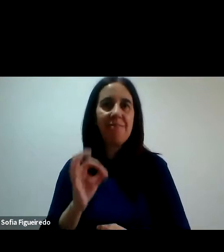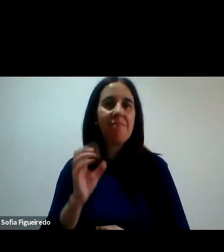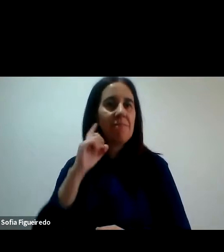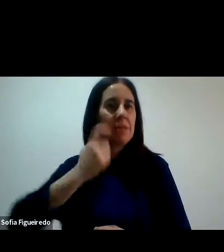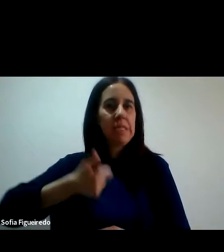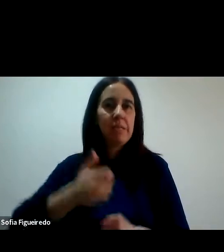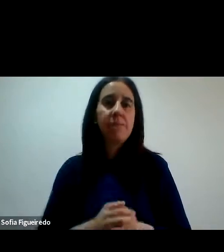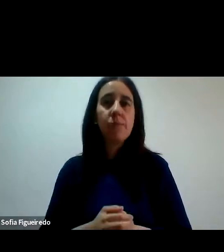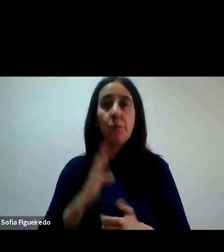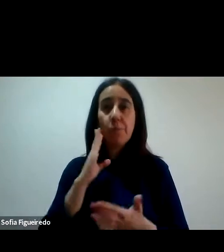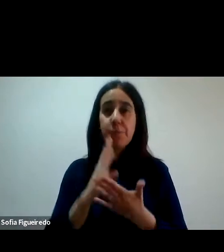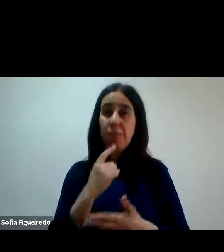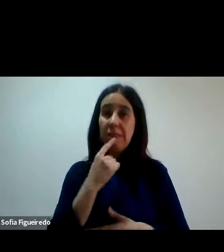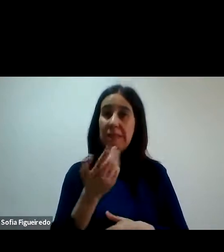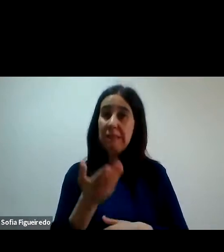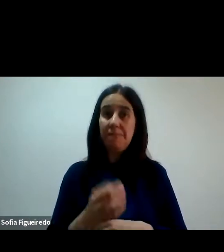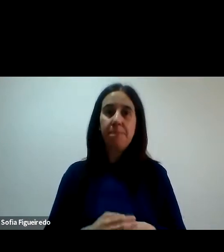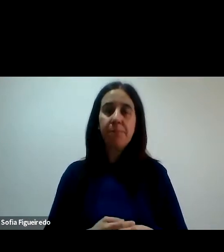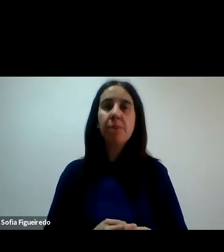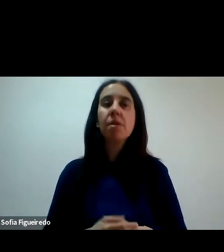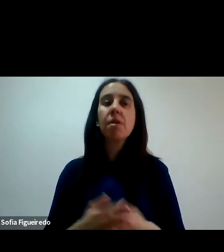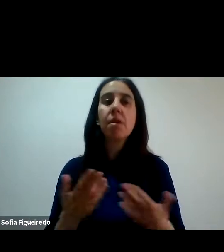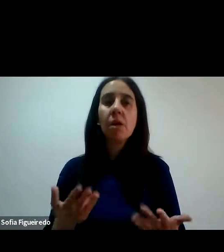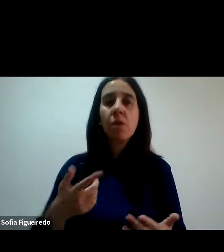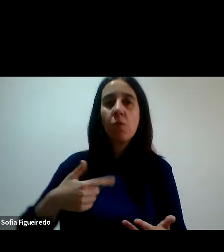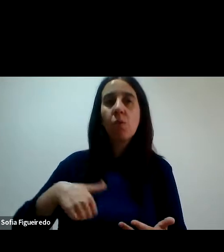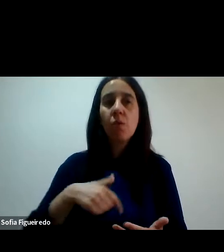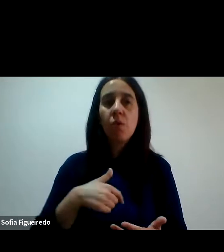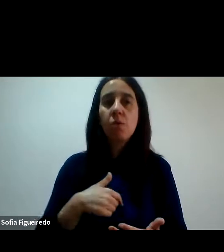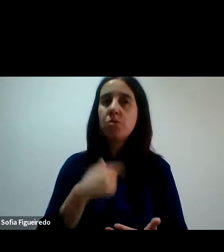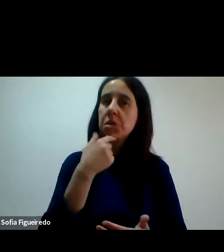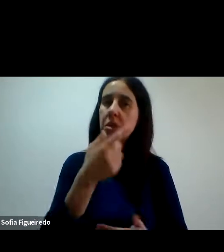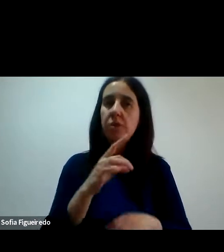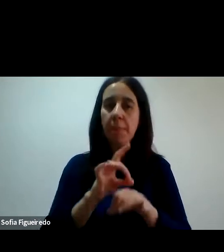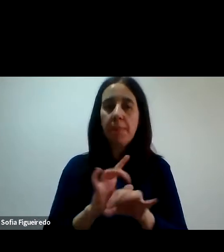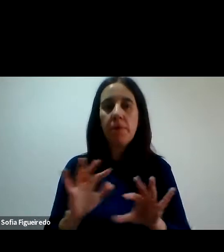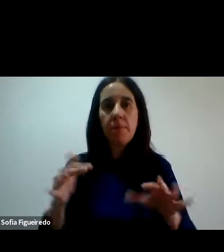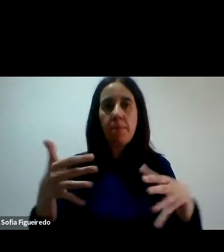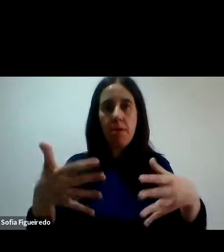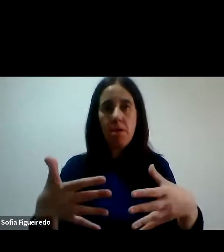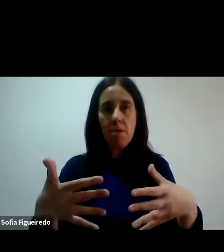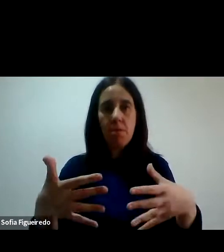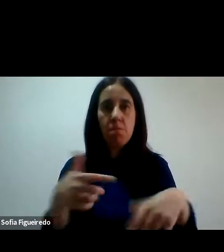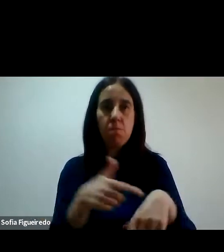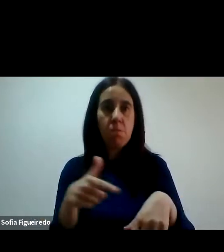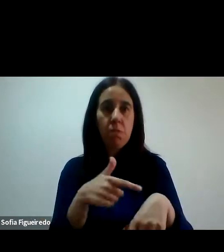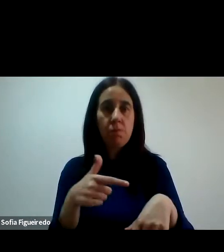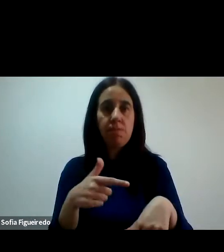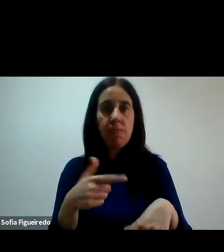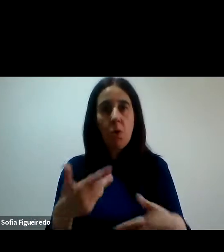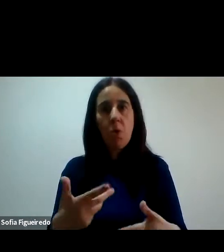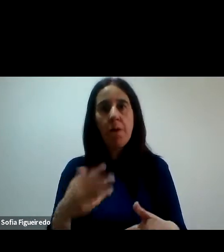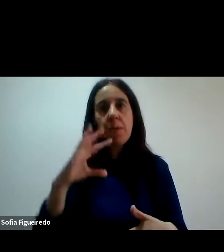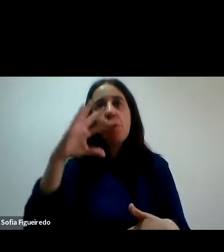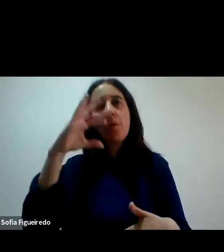central. E, finalmente, este ponto, que é, nós podemos dizer que a pandemia é um momento que acontece agora e depois voltamos